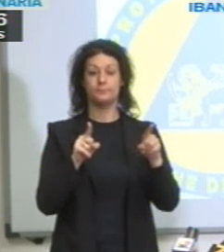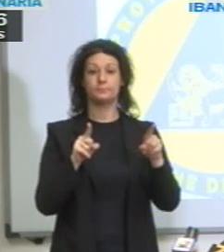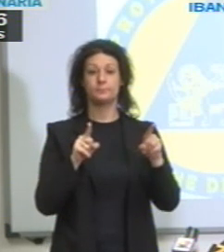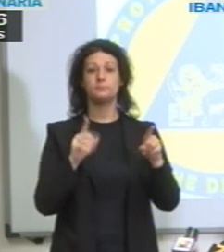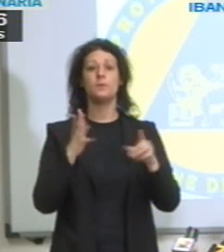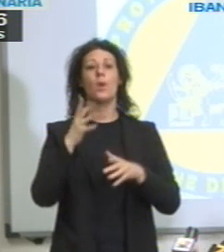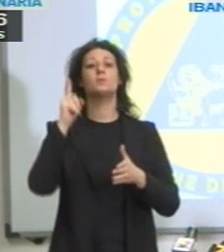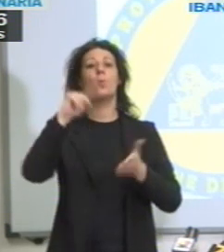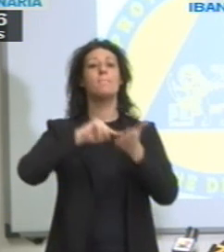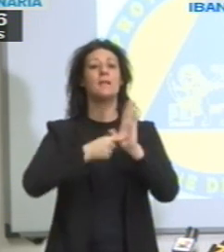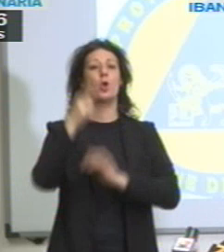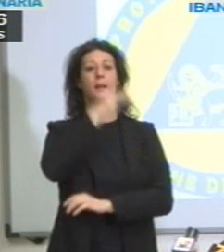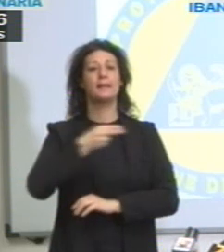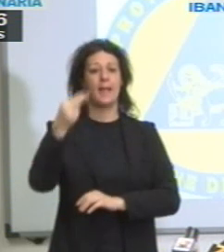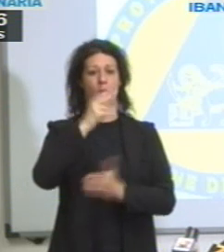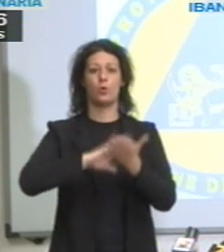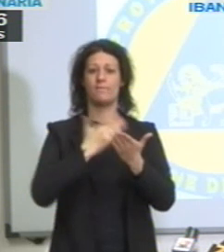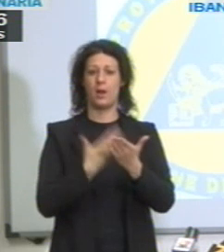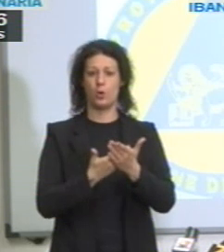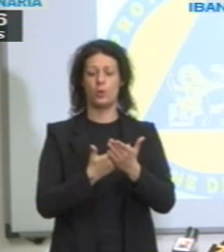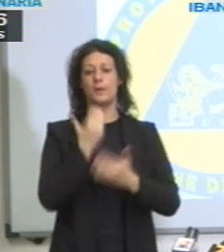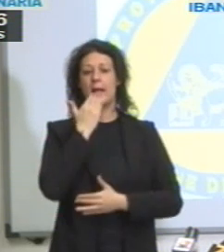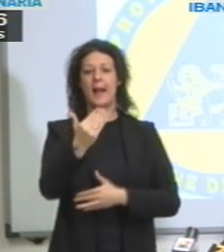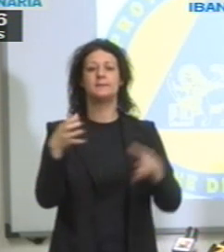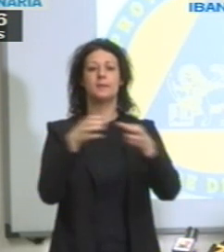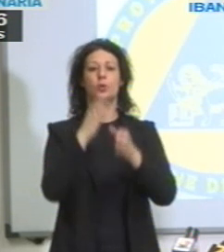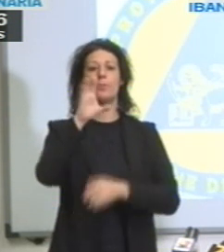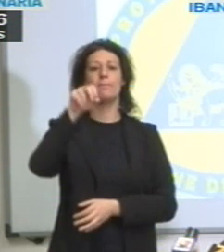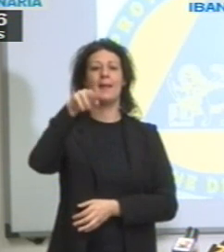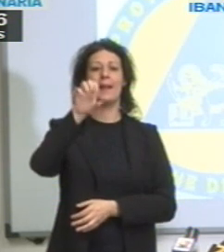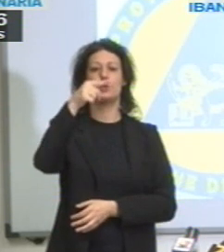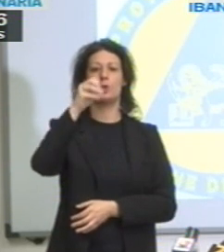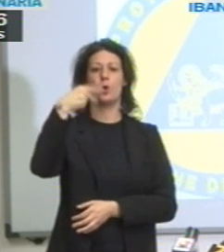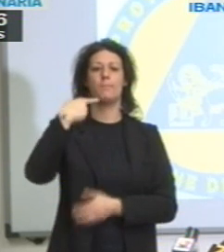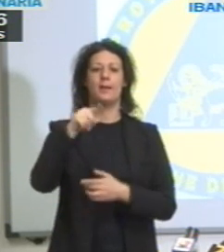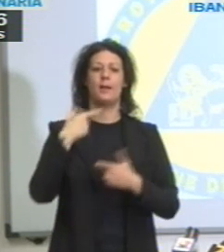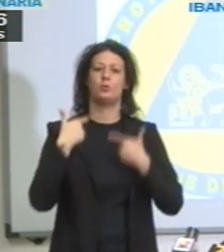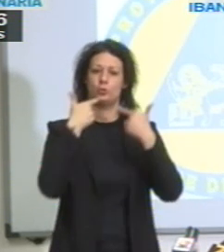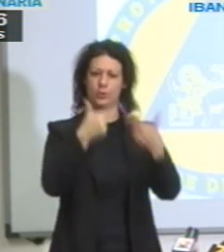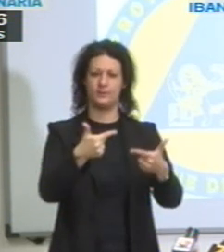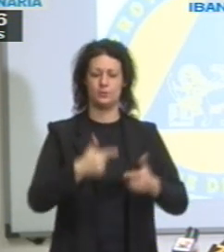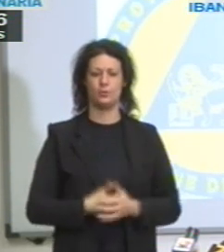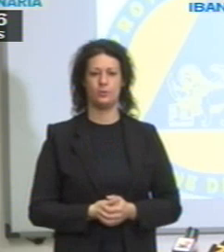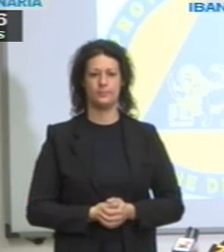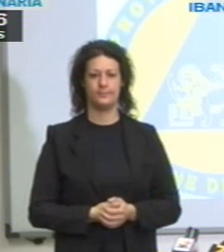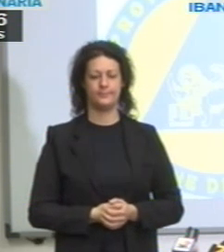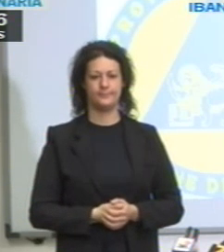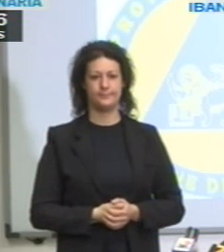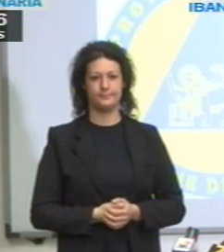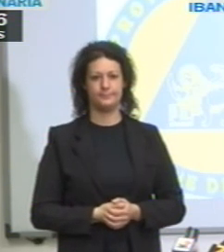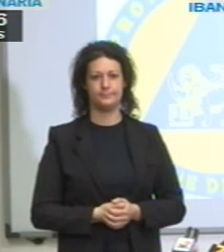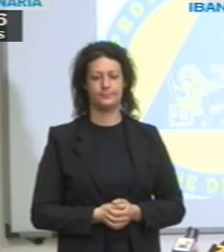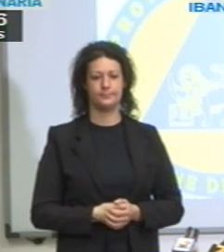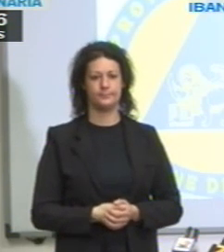a Benetton Group, al gruppo Benetton, per la donazione al signor Luciano Benetton e ovviamente a tutto il gruppo.